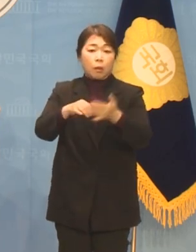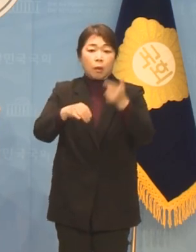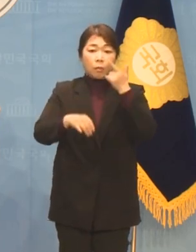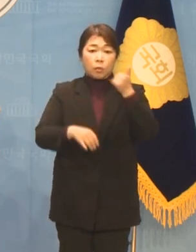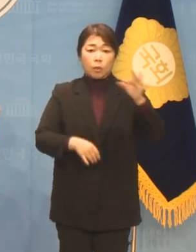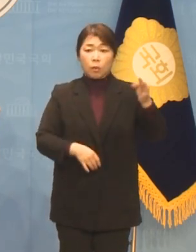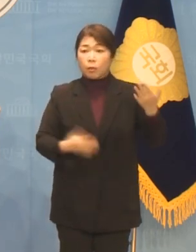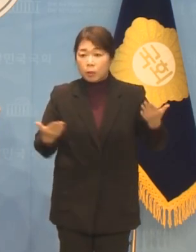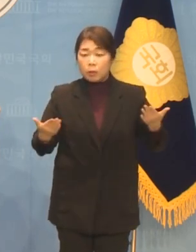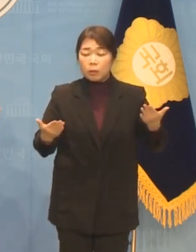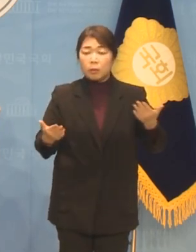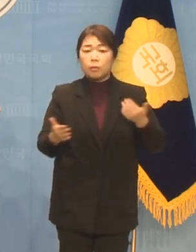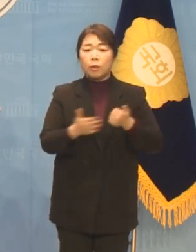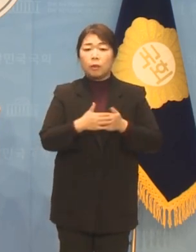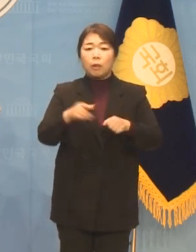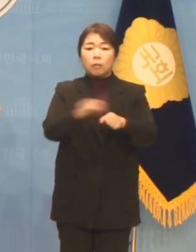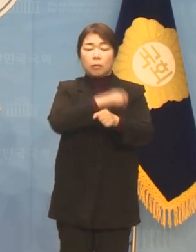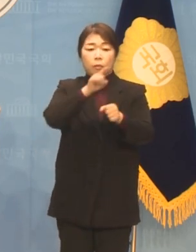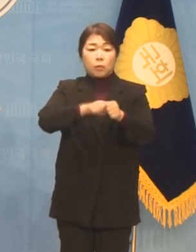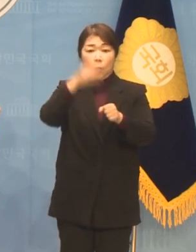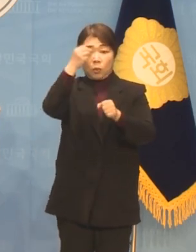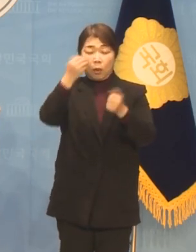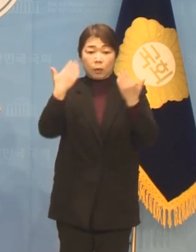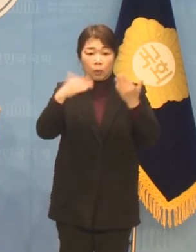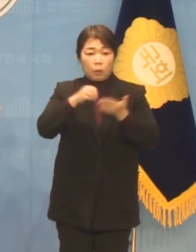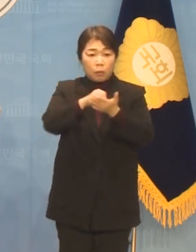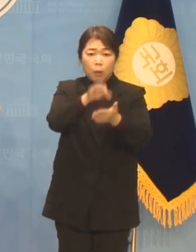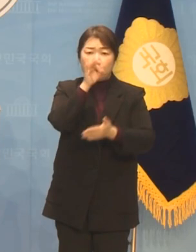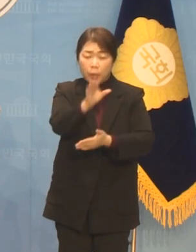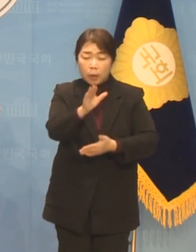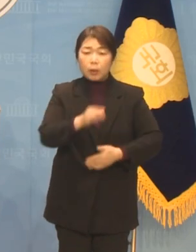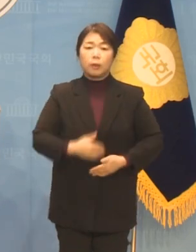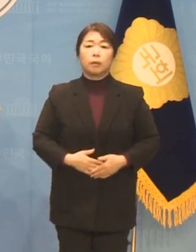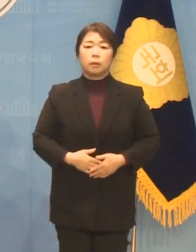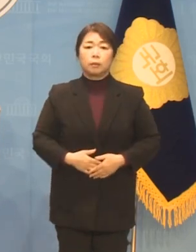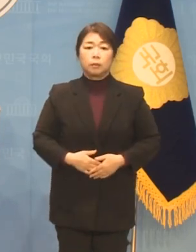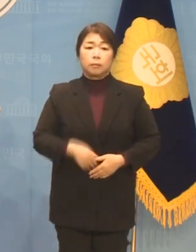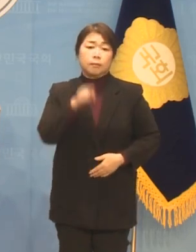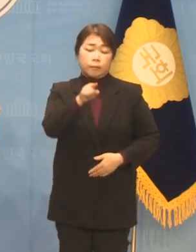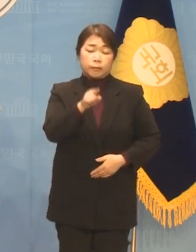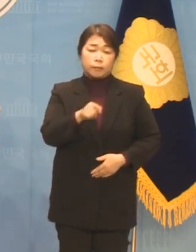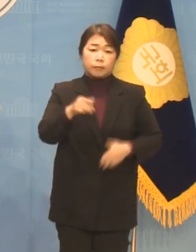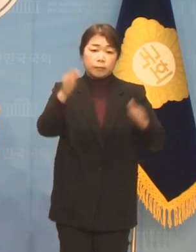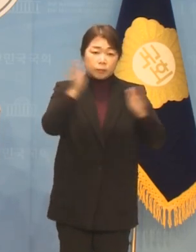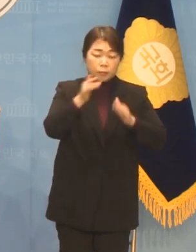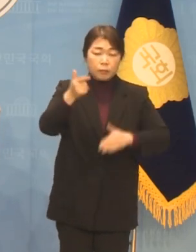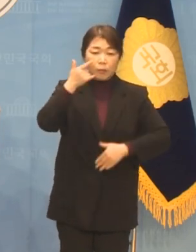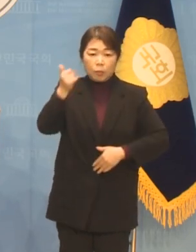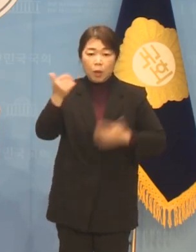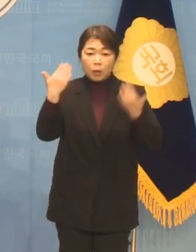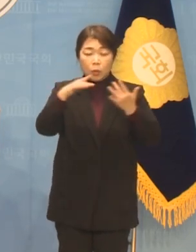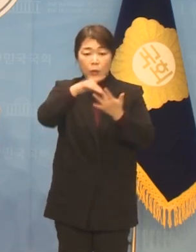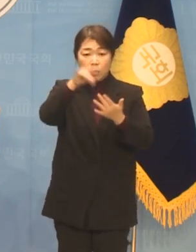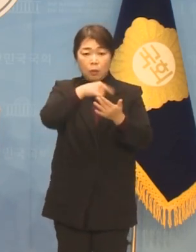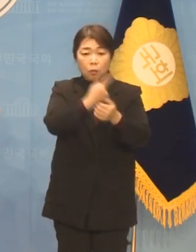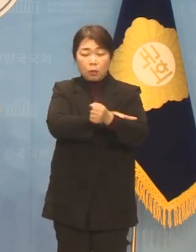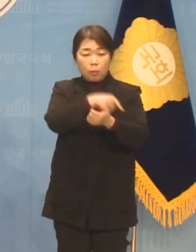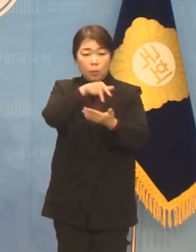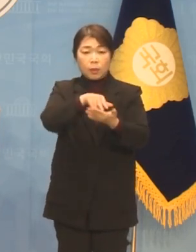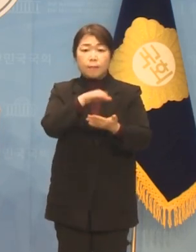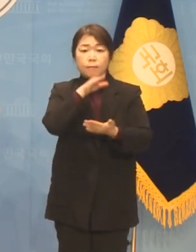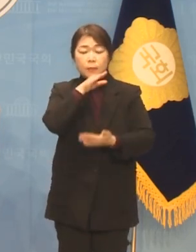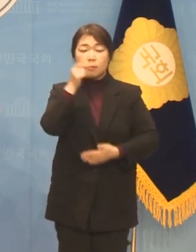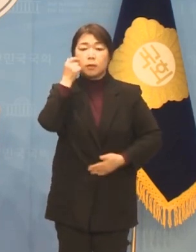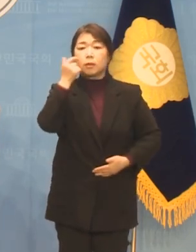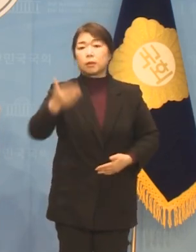학교들을 늘려나가는 것이 정말 학생과 학부모의 자유로운 학교 선택권을 보장하는 길이